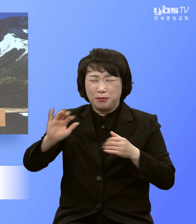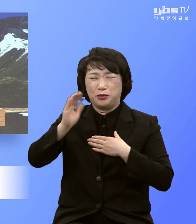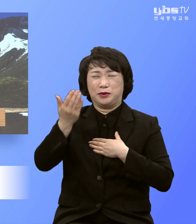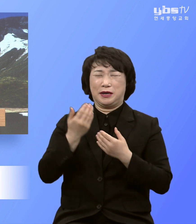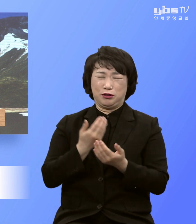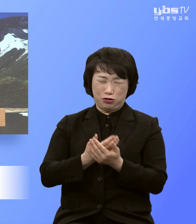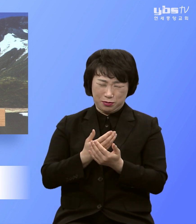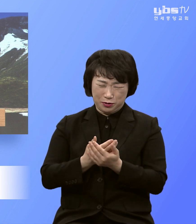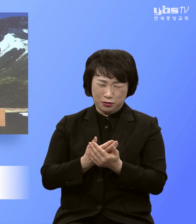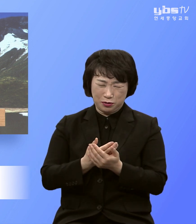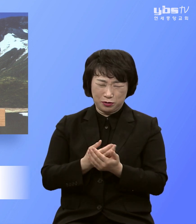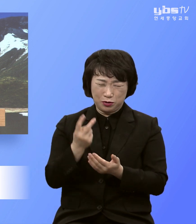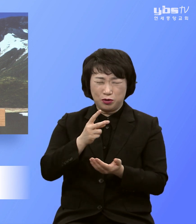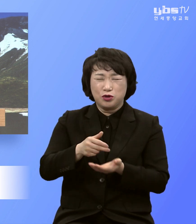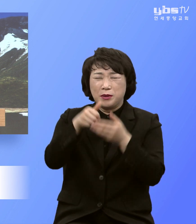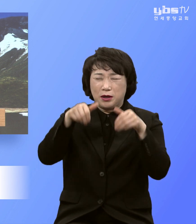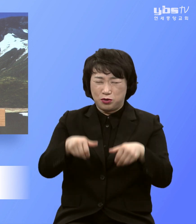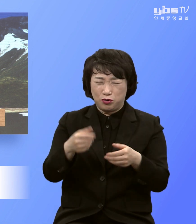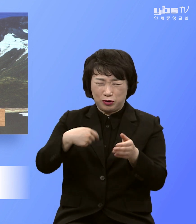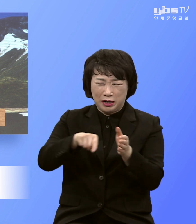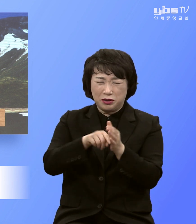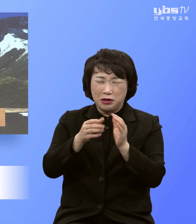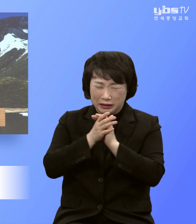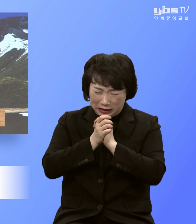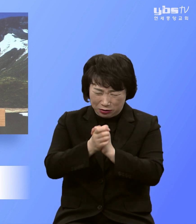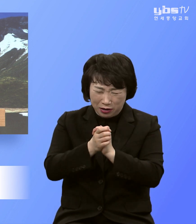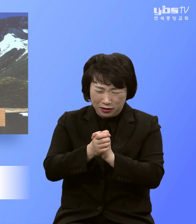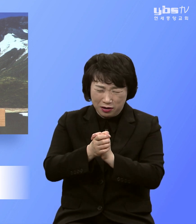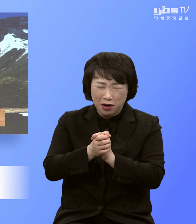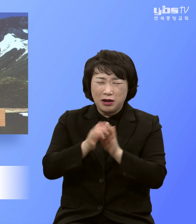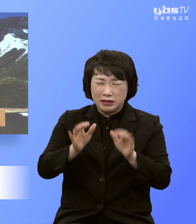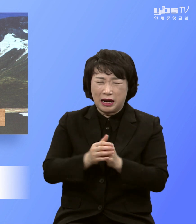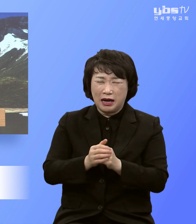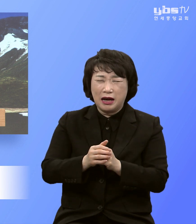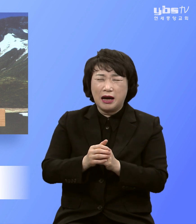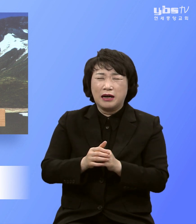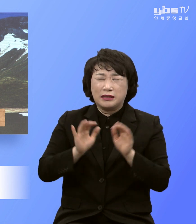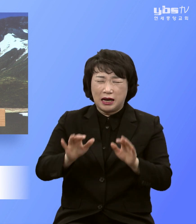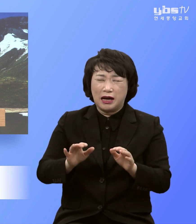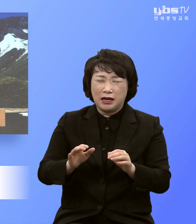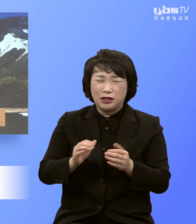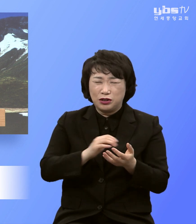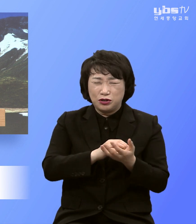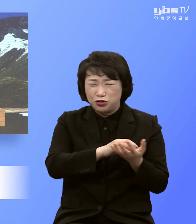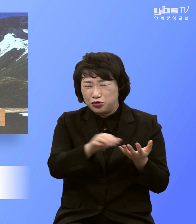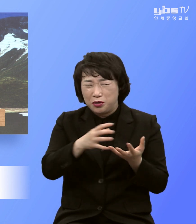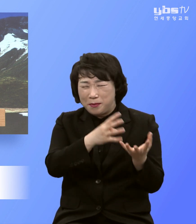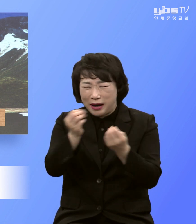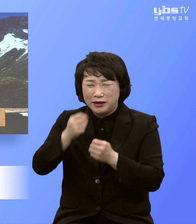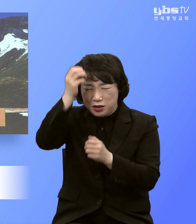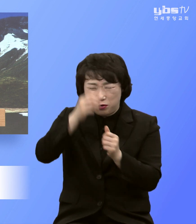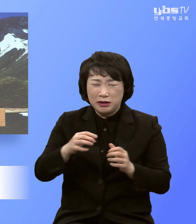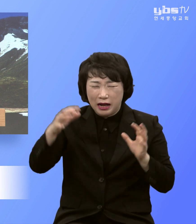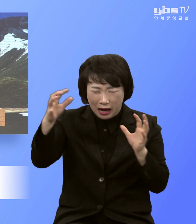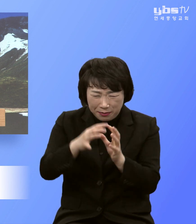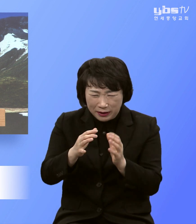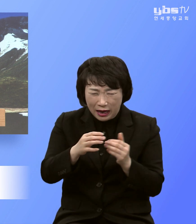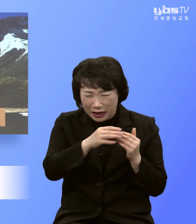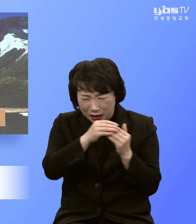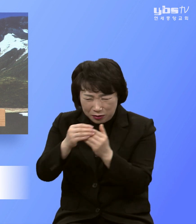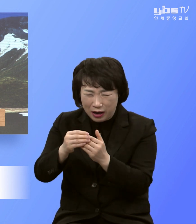도와주시옵시고 주의 종을 위해 기도해서 같은 목양의 동역자가 되게 하시고 우리